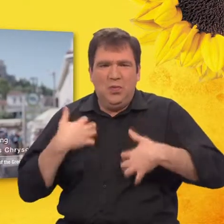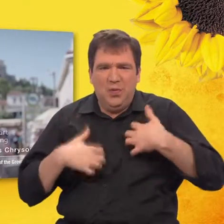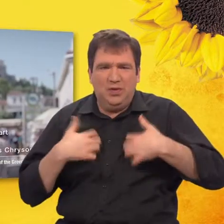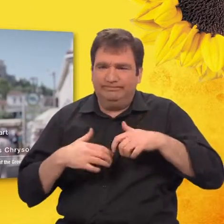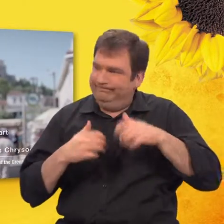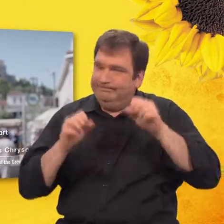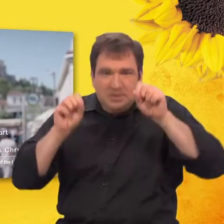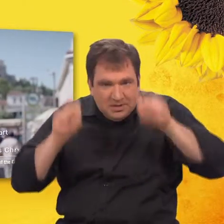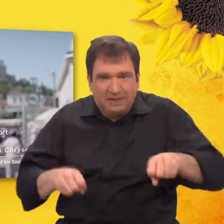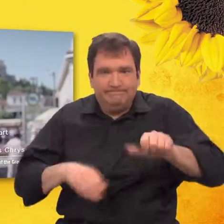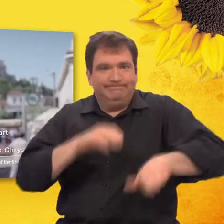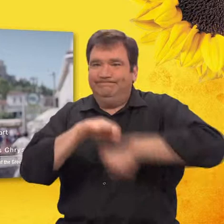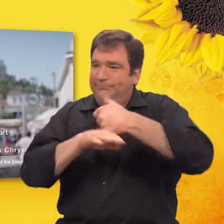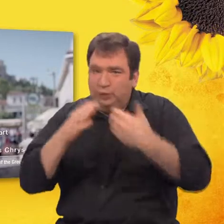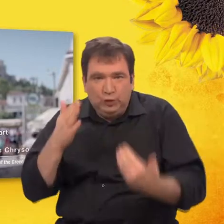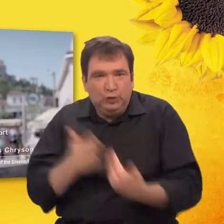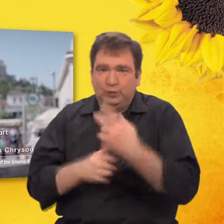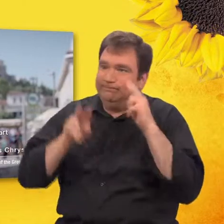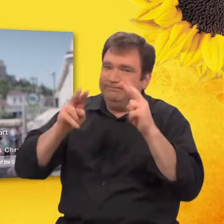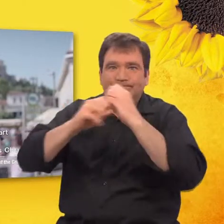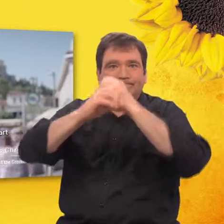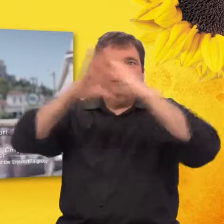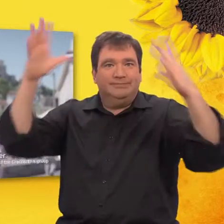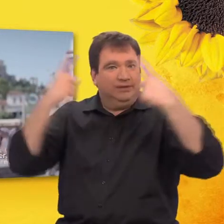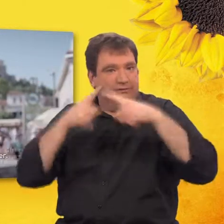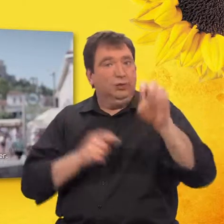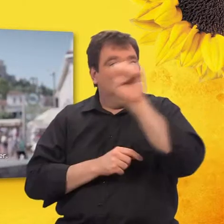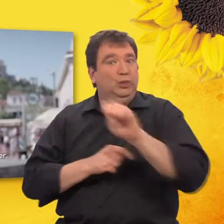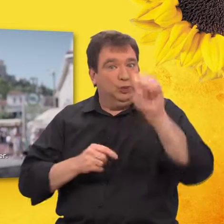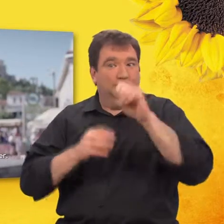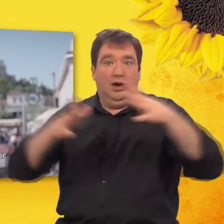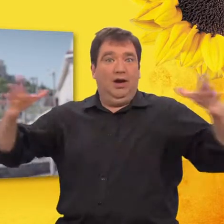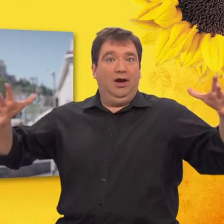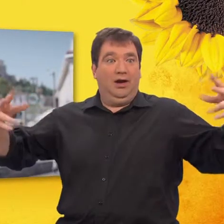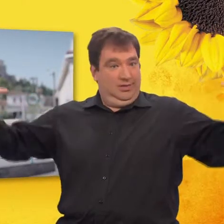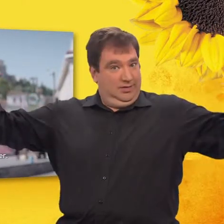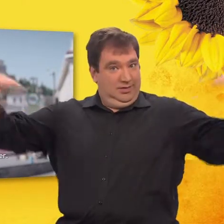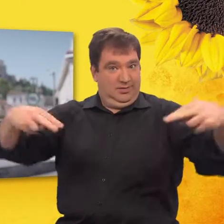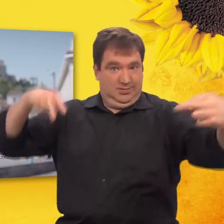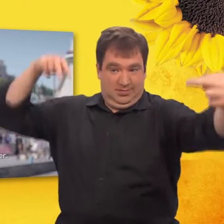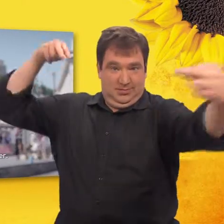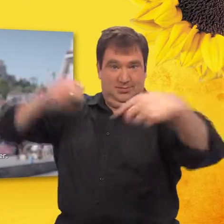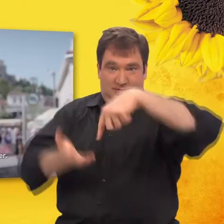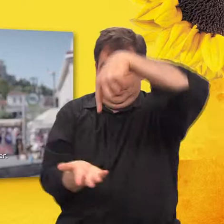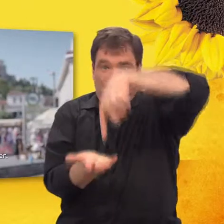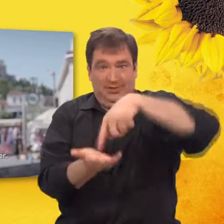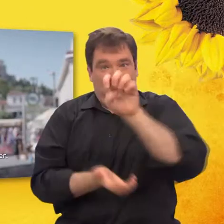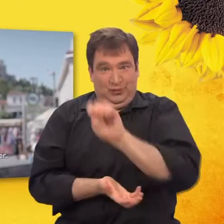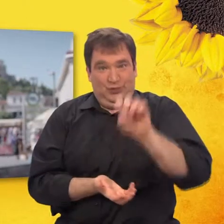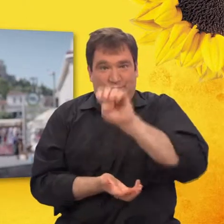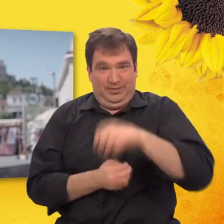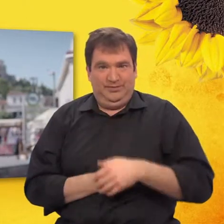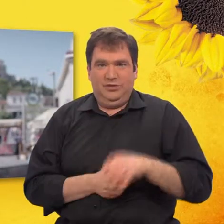ενδιαφέρον, γιατί προσφέρει μια δυνατότητα να ξεκινήσουμε από την περιφέρεια προς το κέντρο με ένα νέο όραμα για την Ευρώπη, για μια διαφορετική